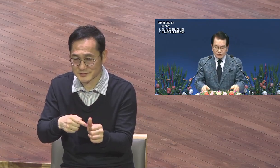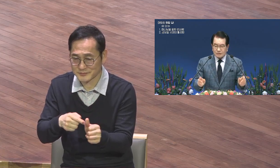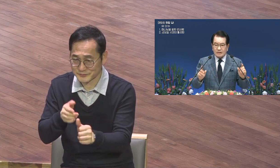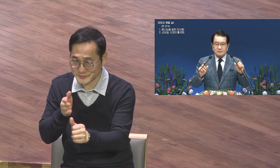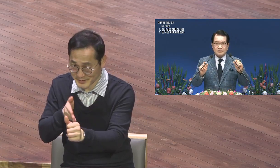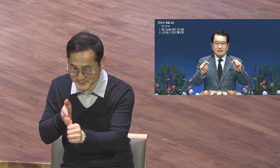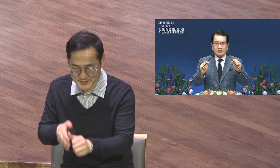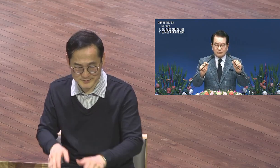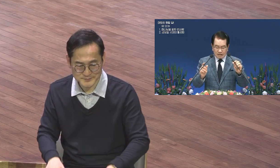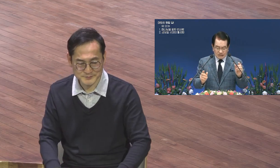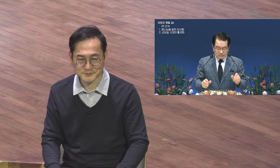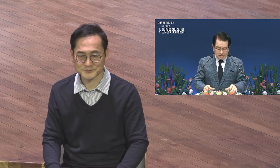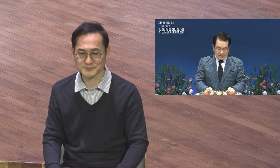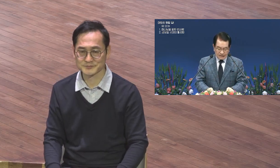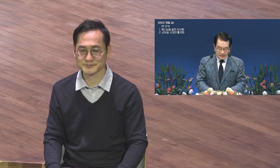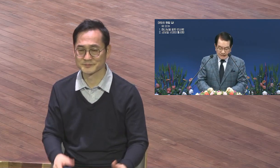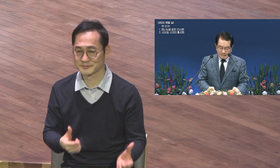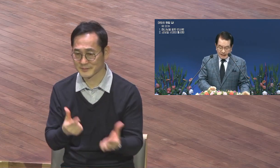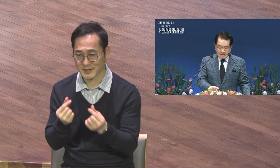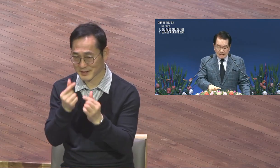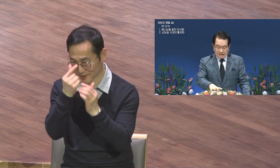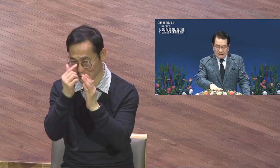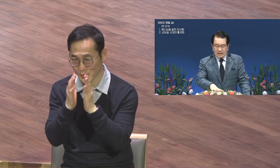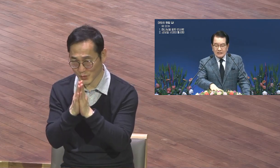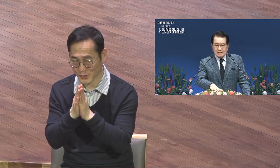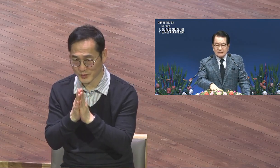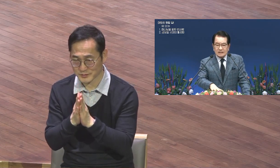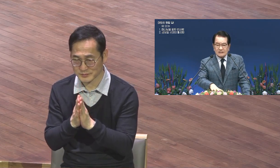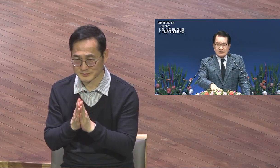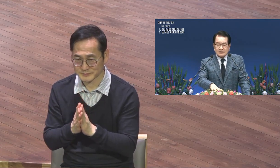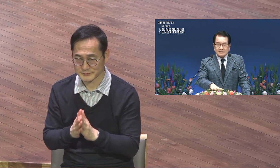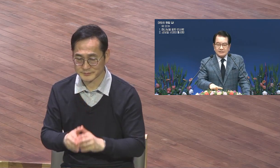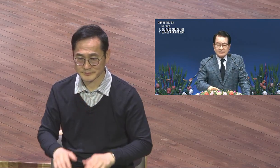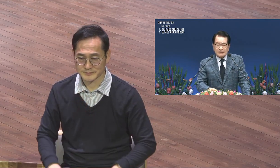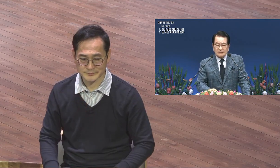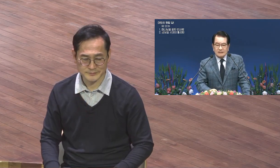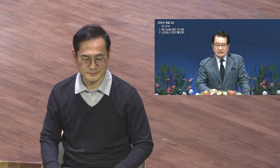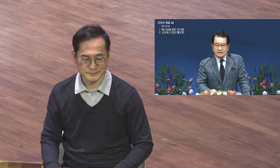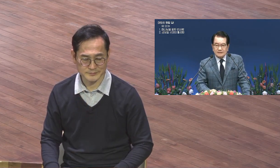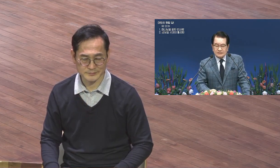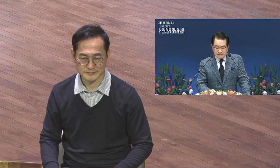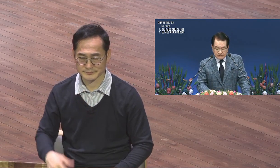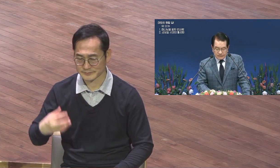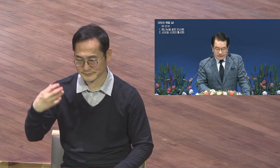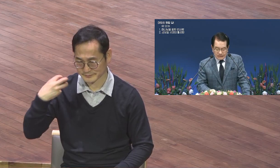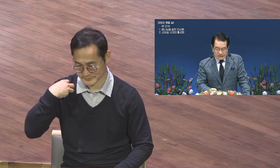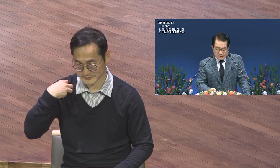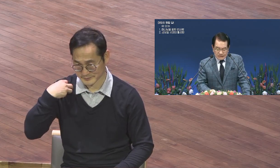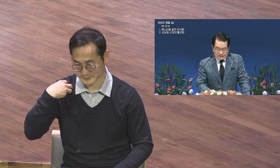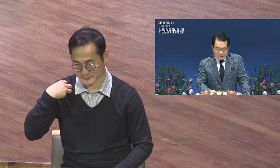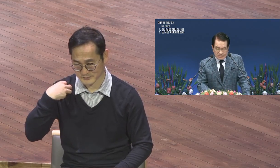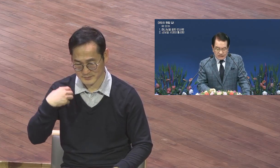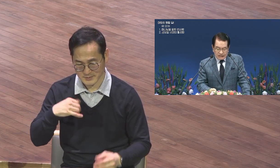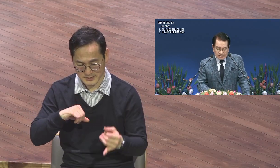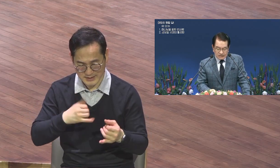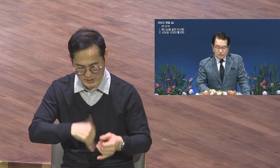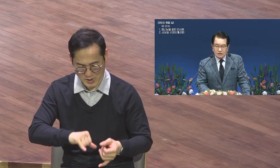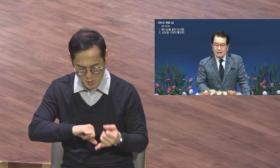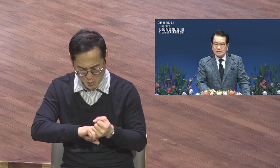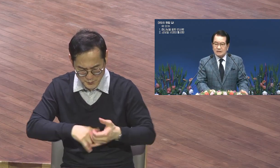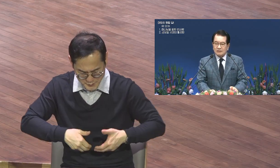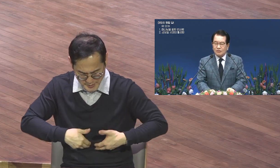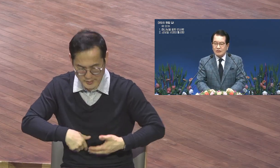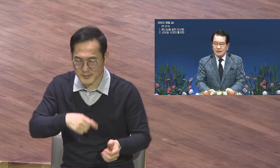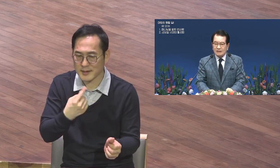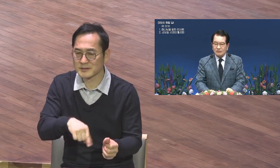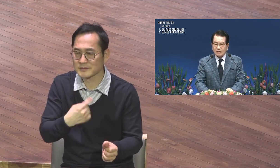자, 주신 말씀 생각 기도하겠습니다. 마땅히 행할 길을 자녀들에게 참 이 자녀들에게 저도